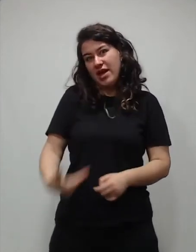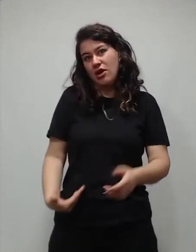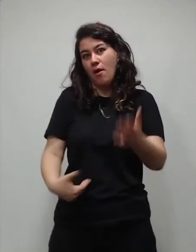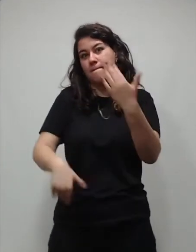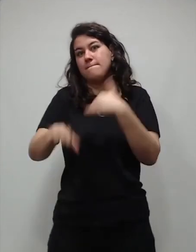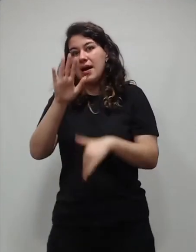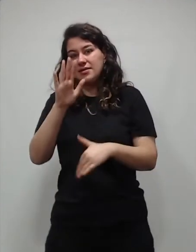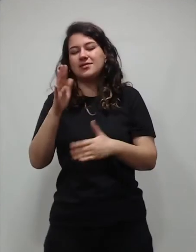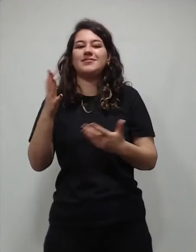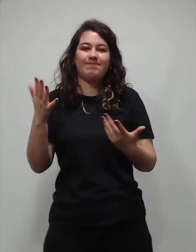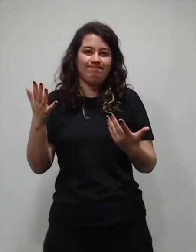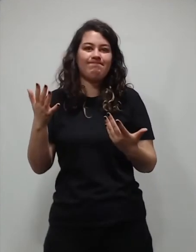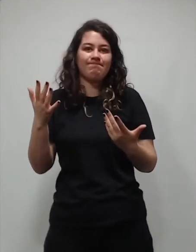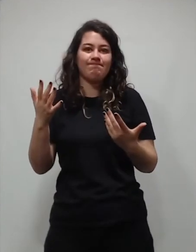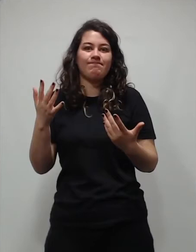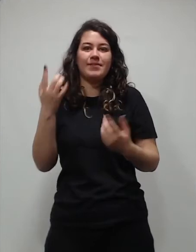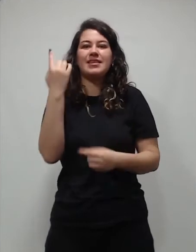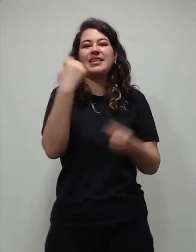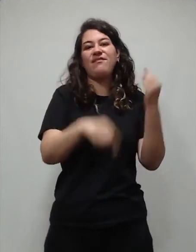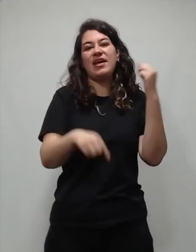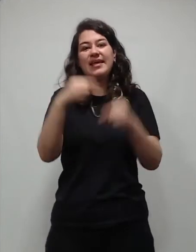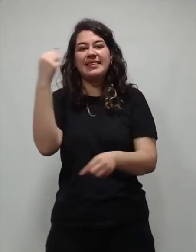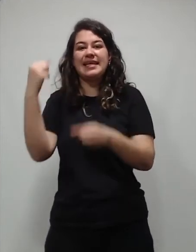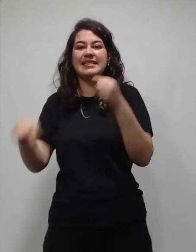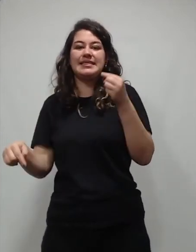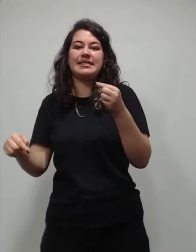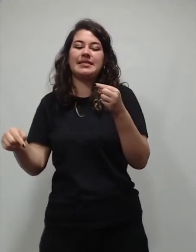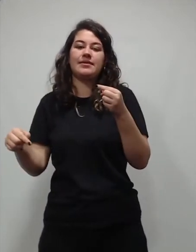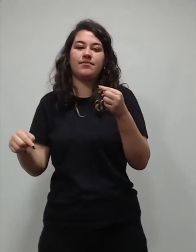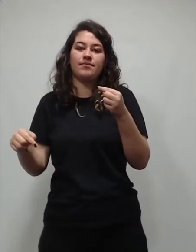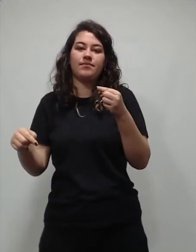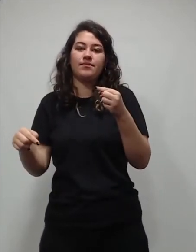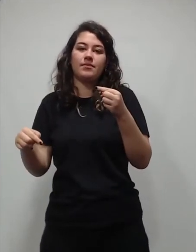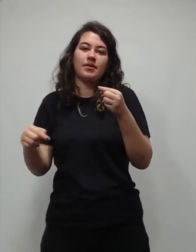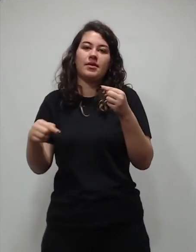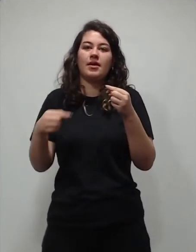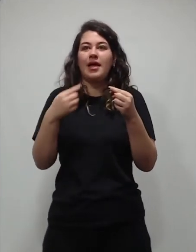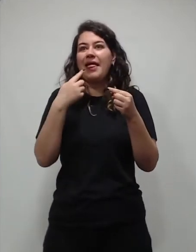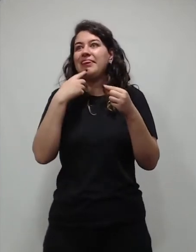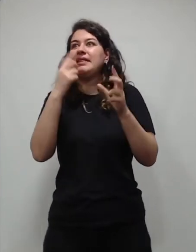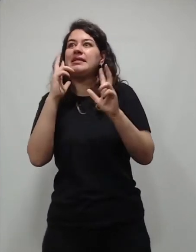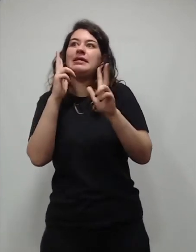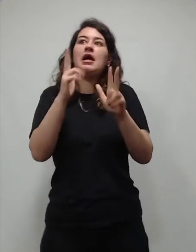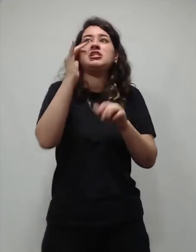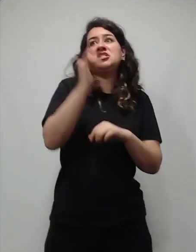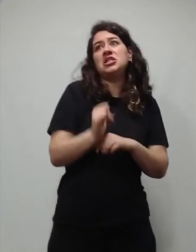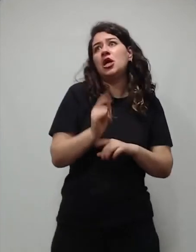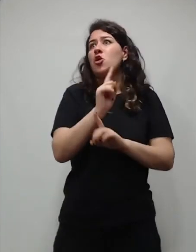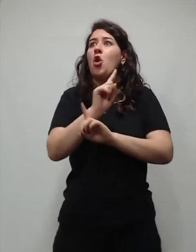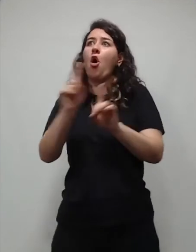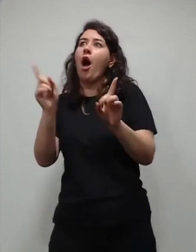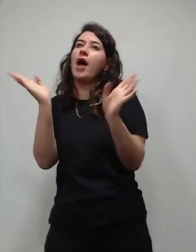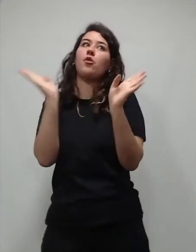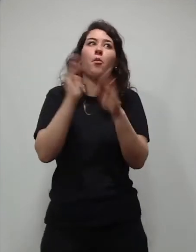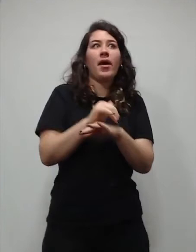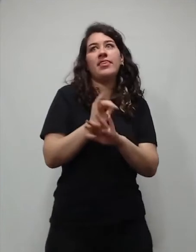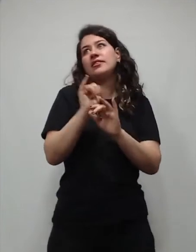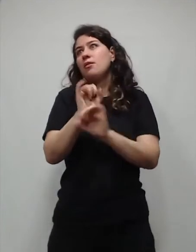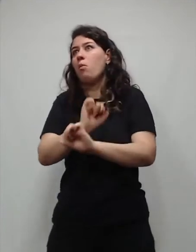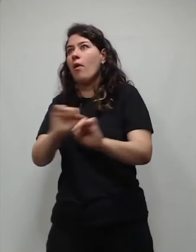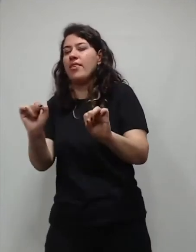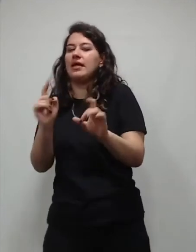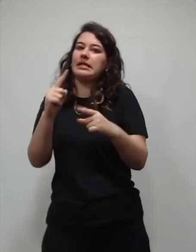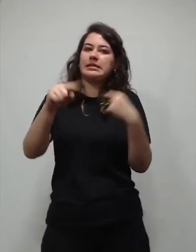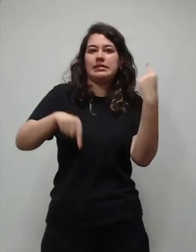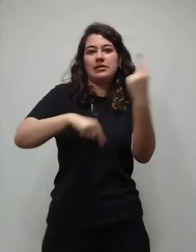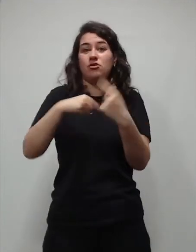todo ha transitado por diferentes versiones de que si se hace, que no se hace, que no se puede, que se puede, y